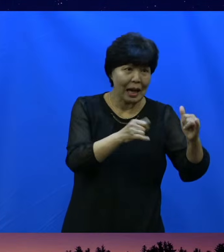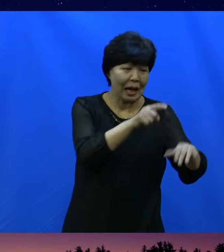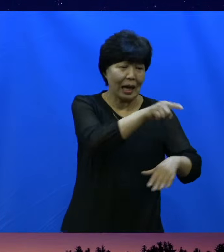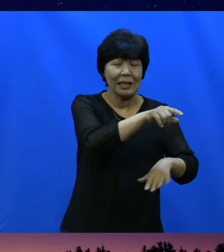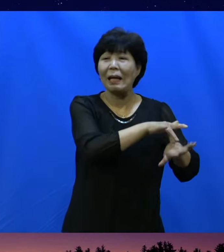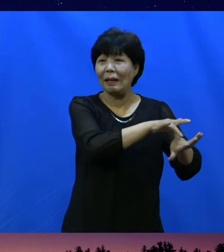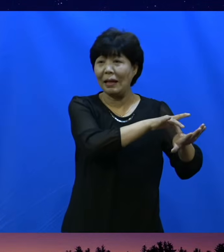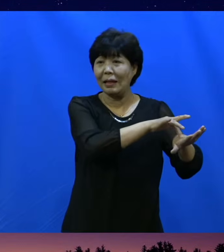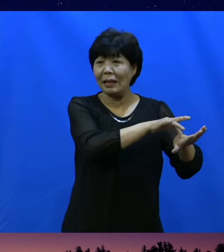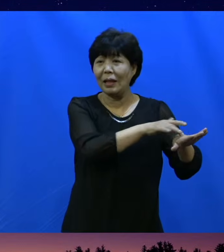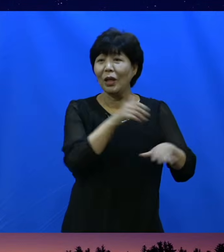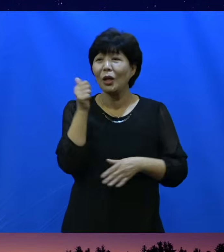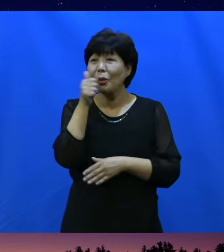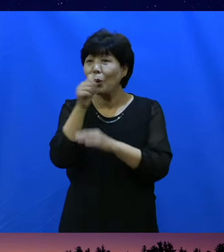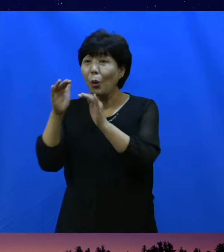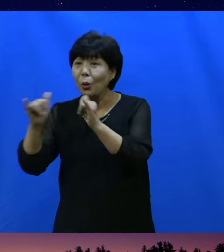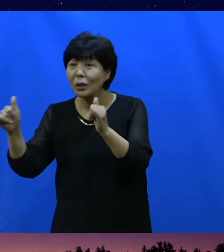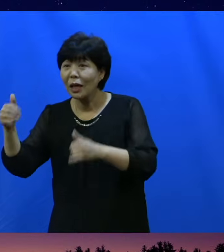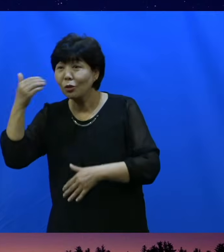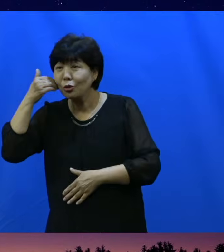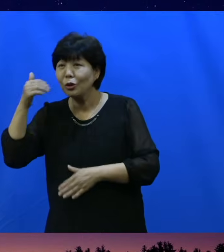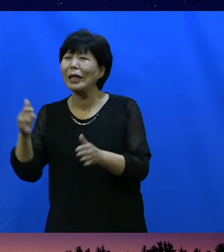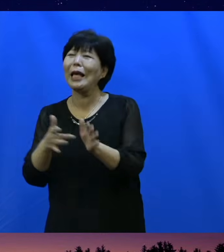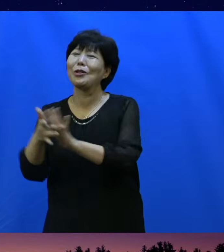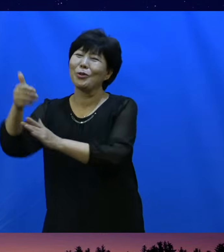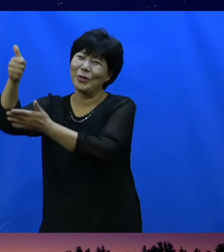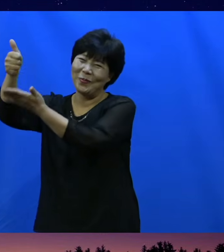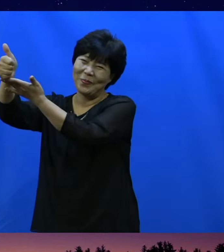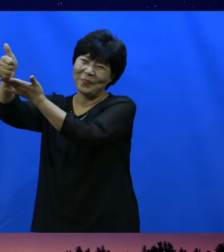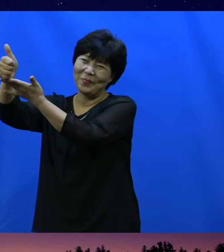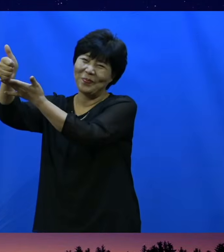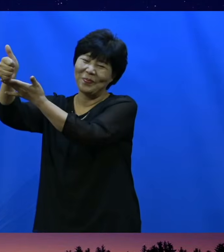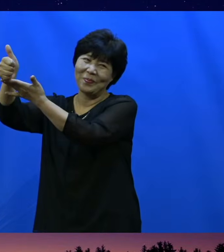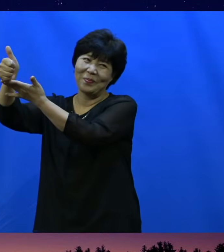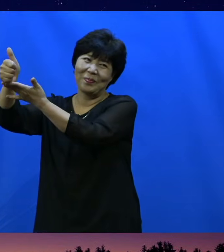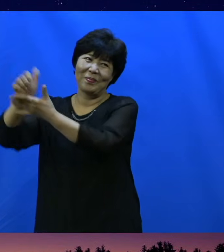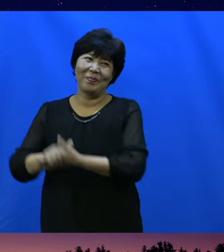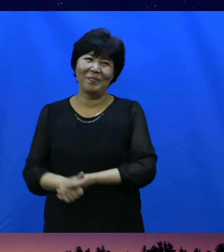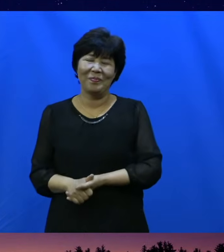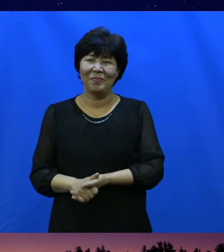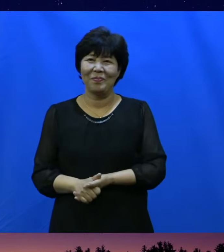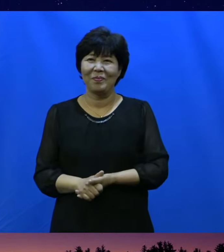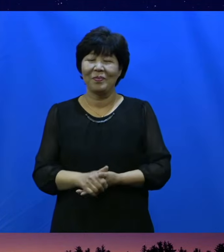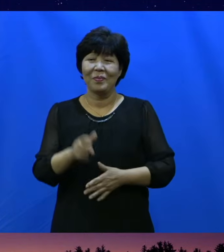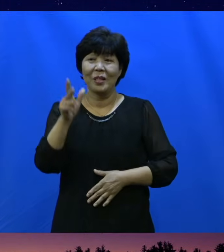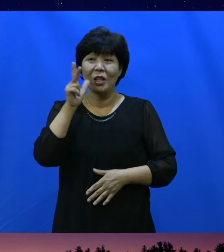변호인은 예수님이라고 볼 수 있죠. 고발당한 피고는 대제사장 여호수아.